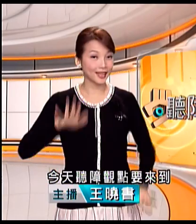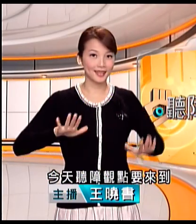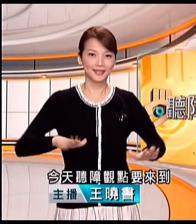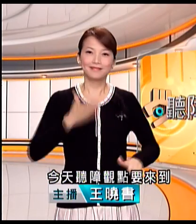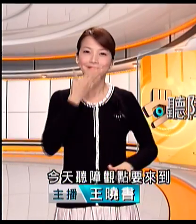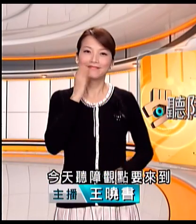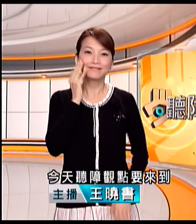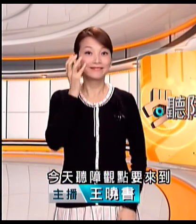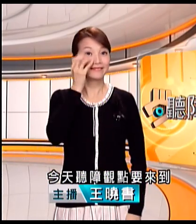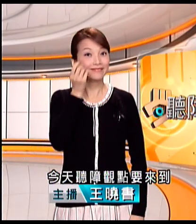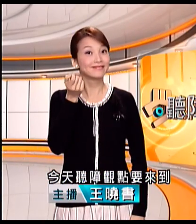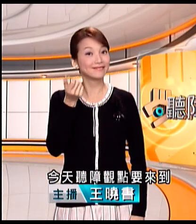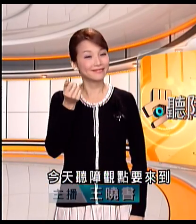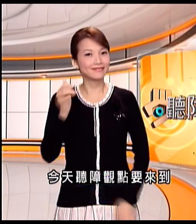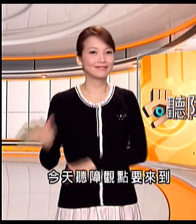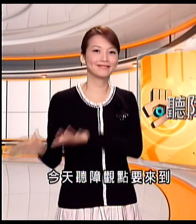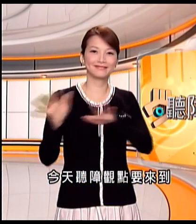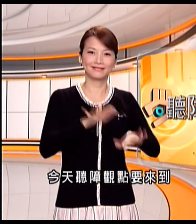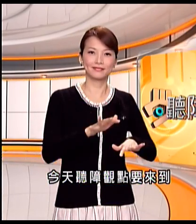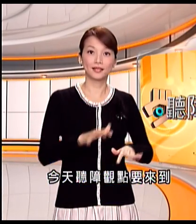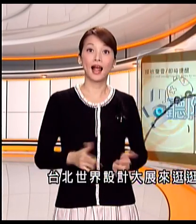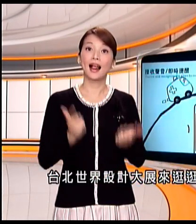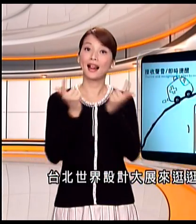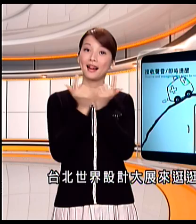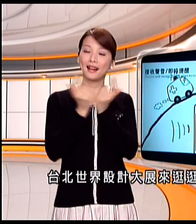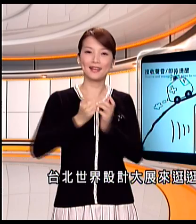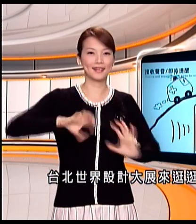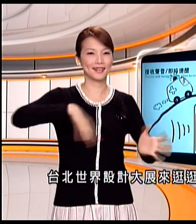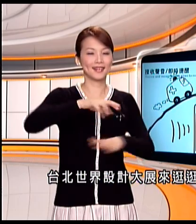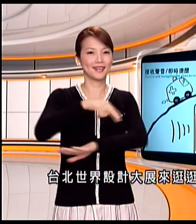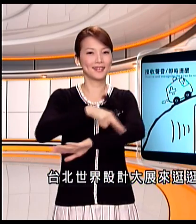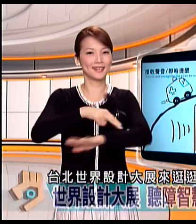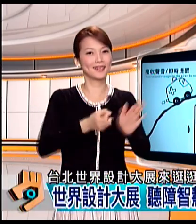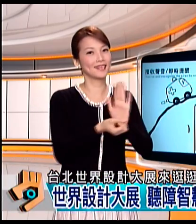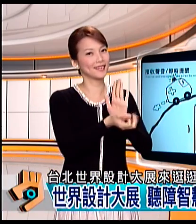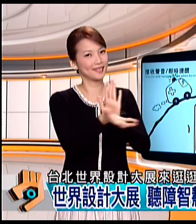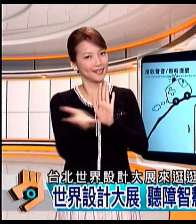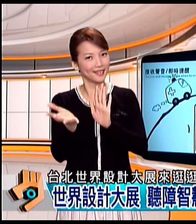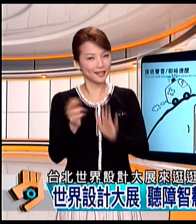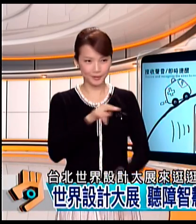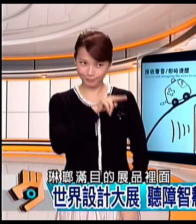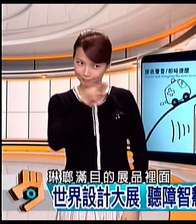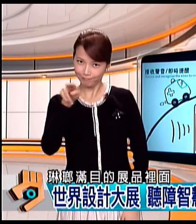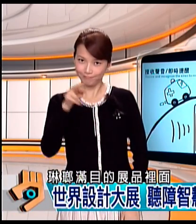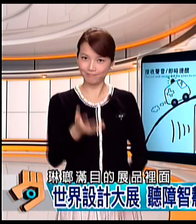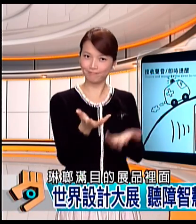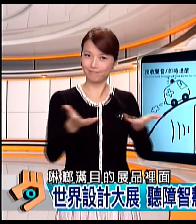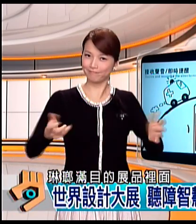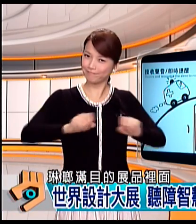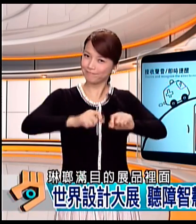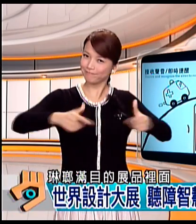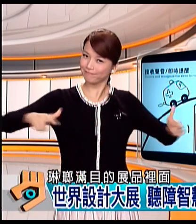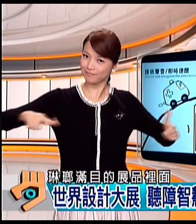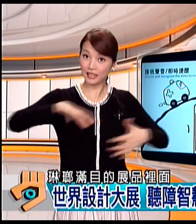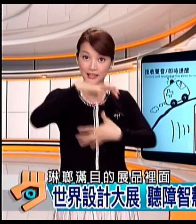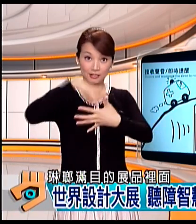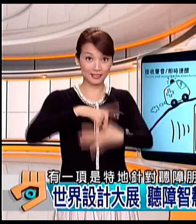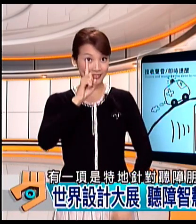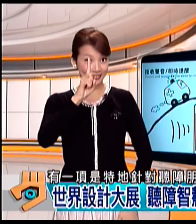今天听障观点要来到台北世界设计大展来逛逛，琳琅满目的展品里面有一项